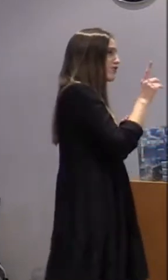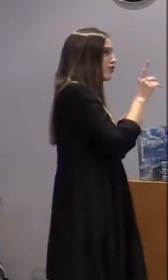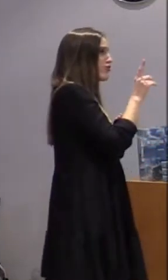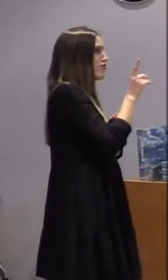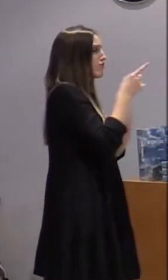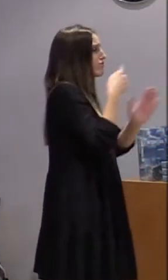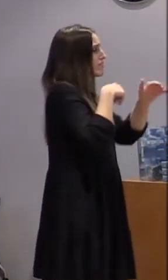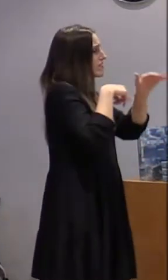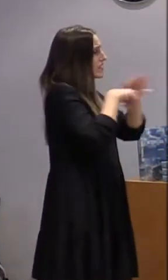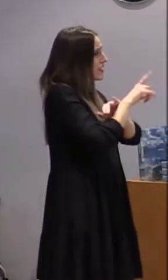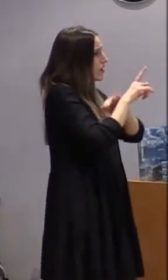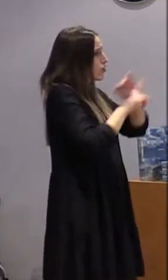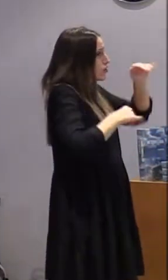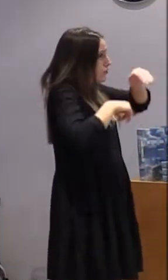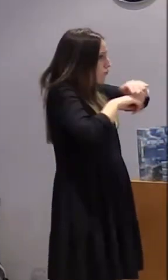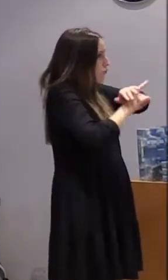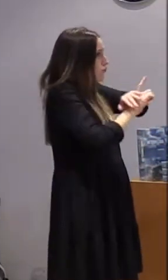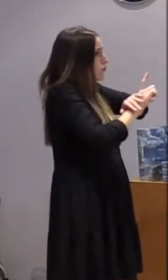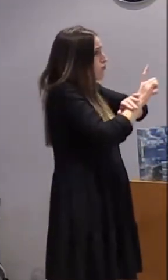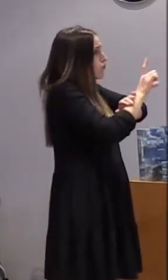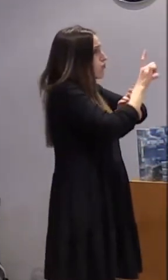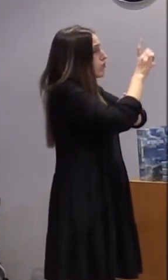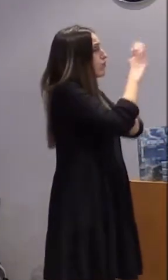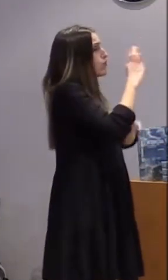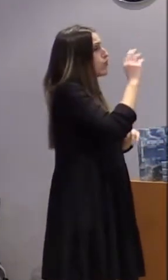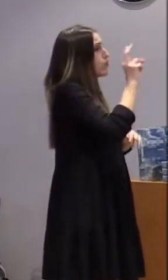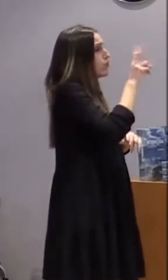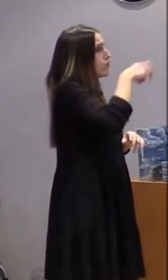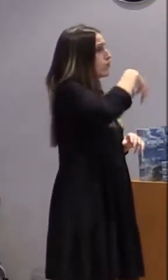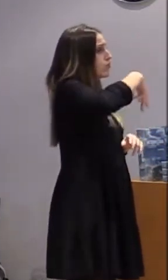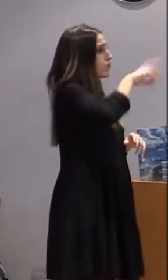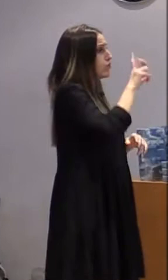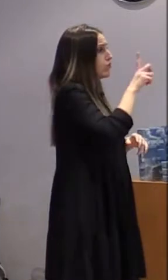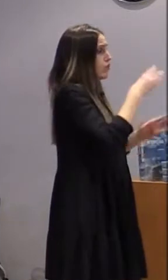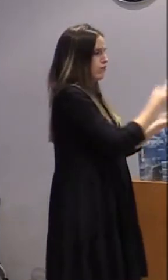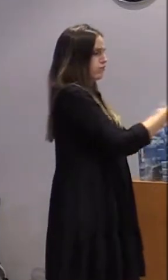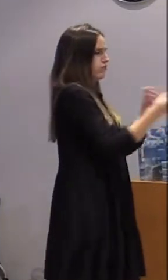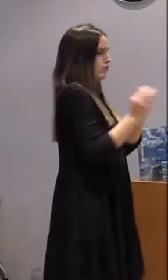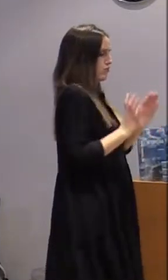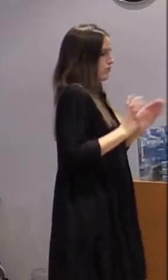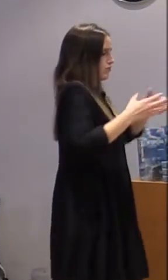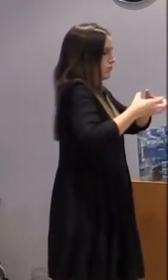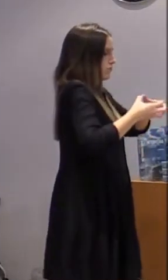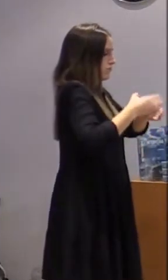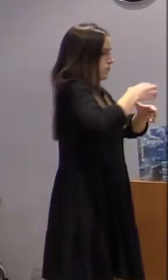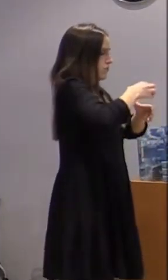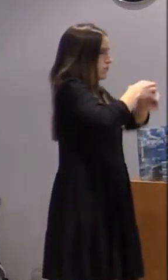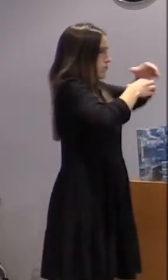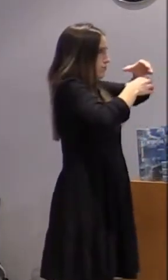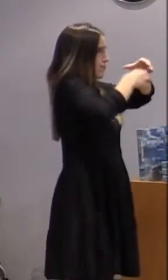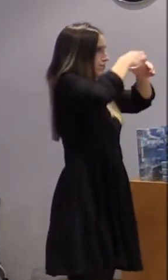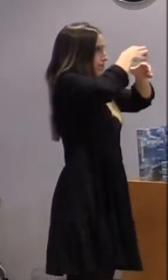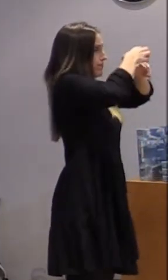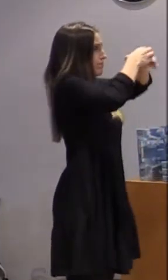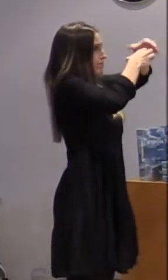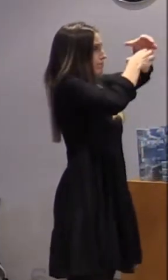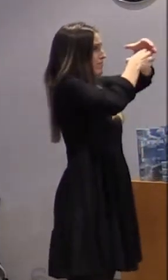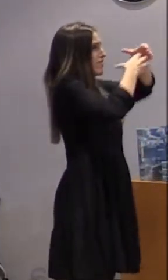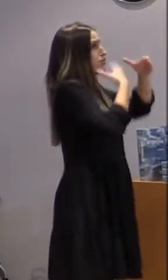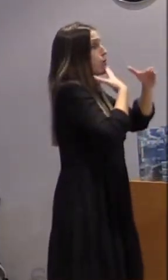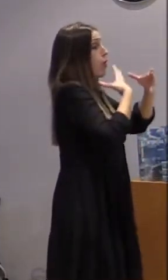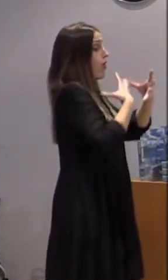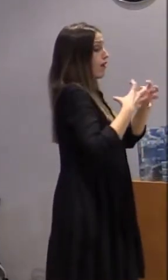cúmulos. Un cúmulo, cúmulus en latín, montón, algo que se amontona. Nubes con esa forma